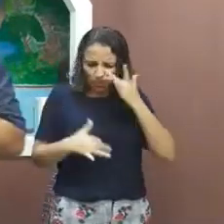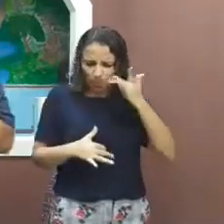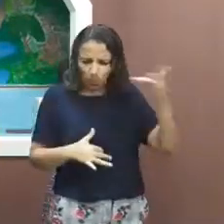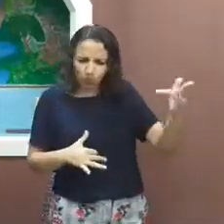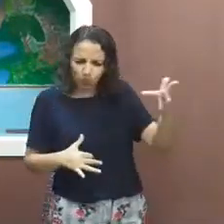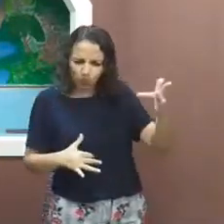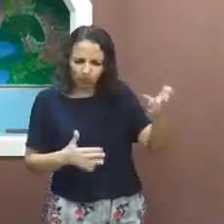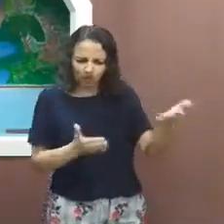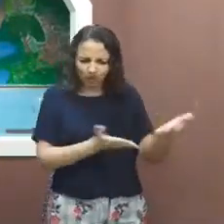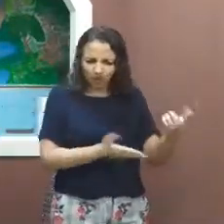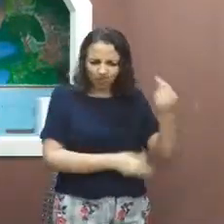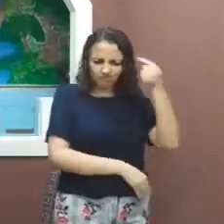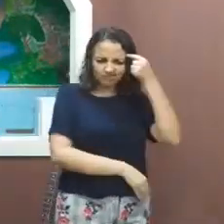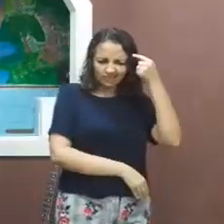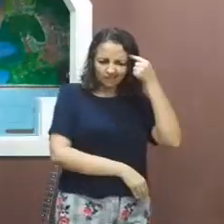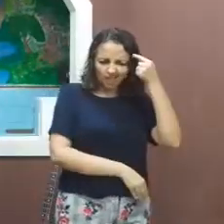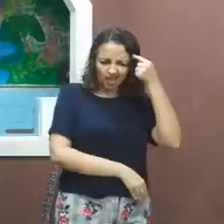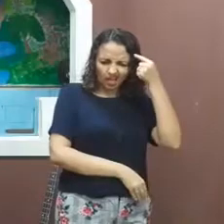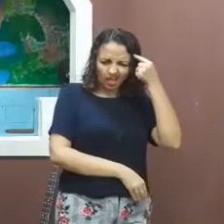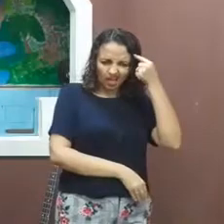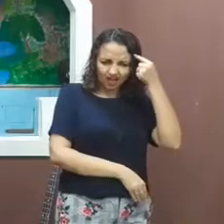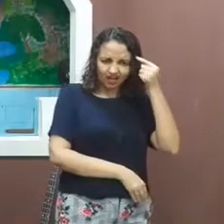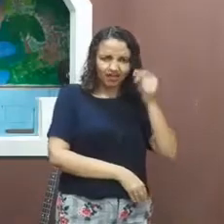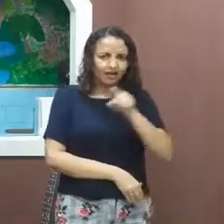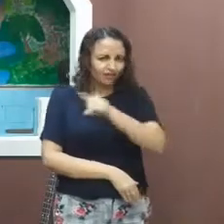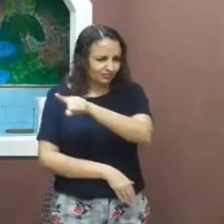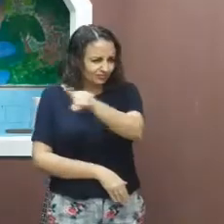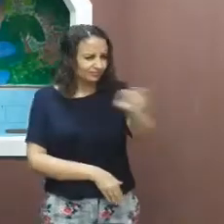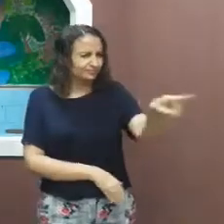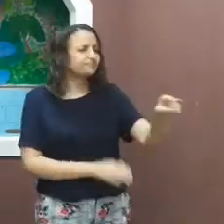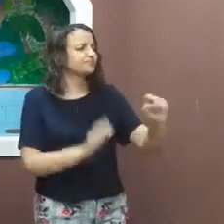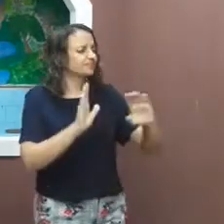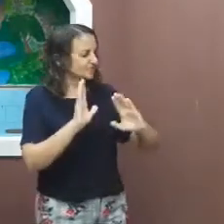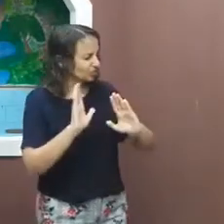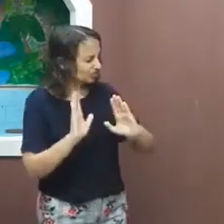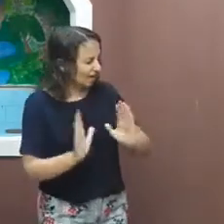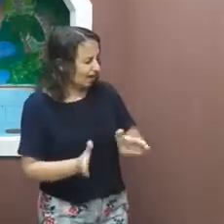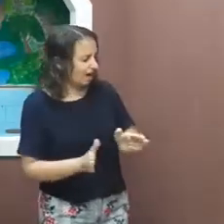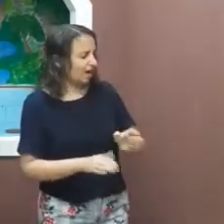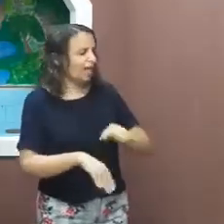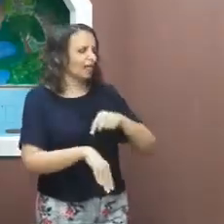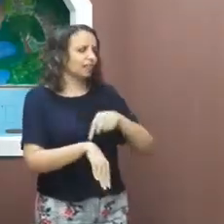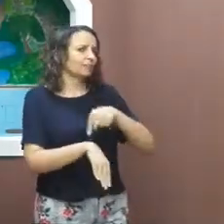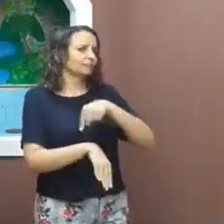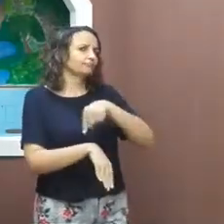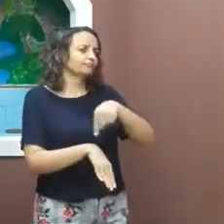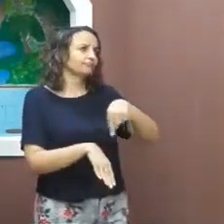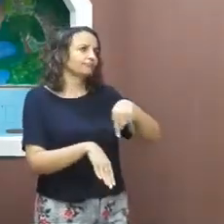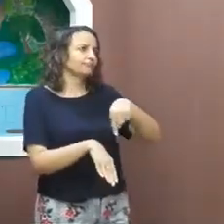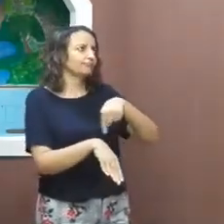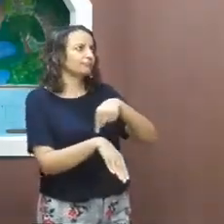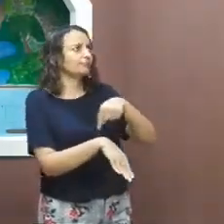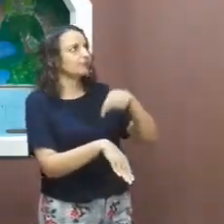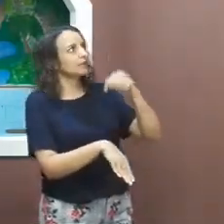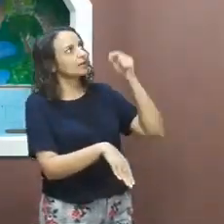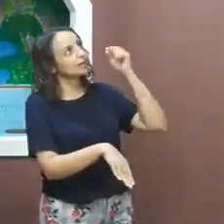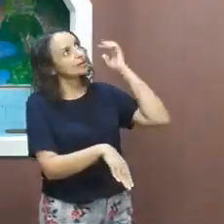querido, não erga a mão não, mas quantas pessoas que gastam o tempo que tem com